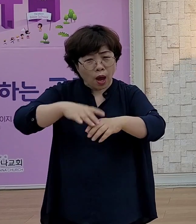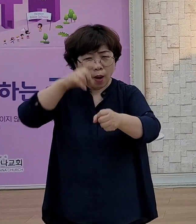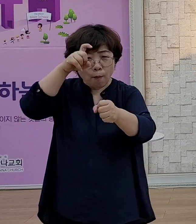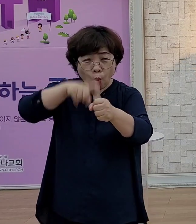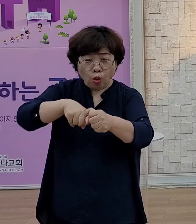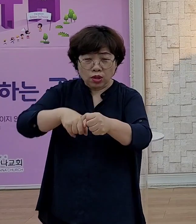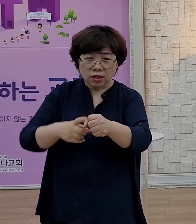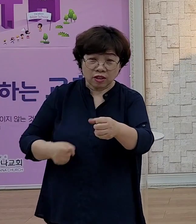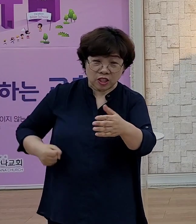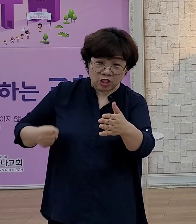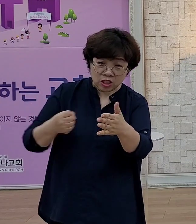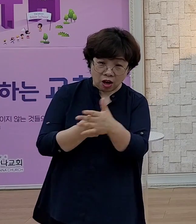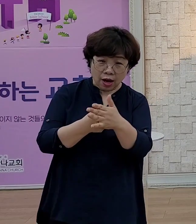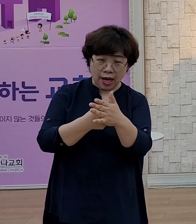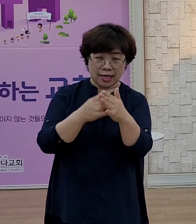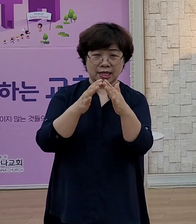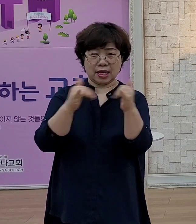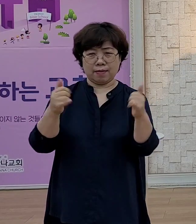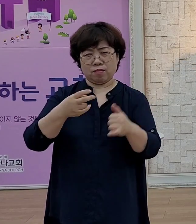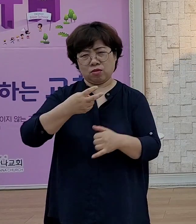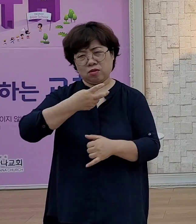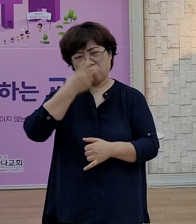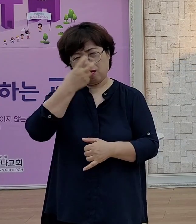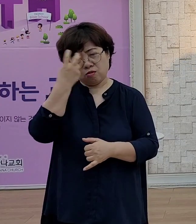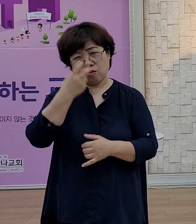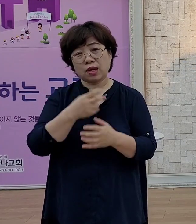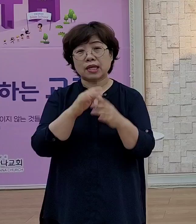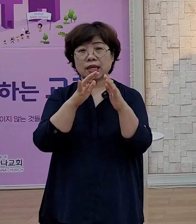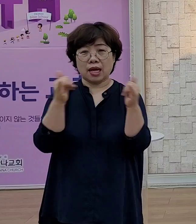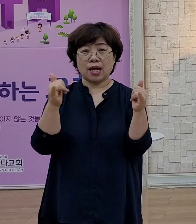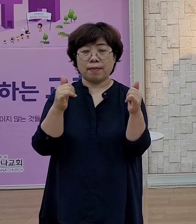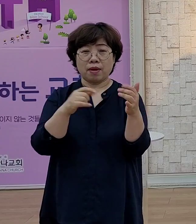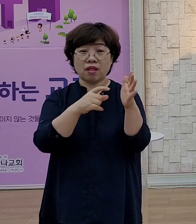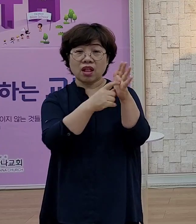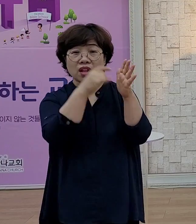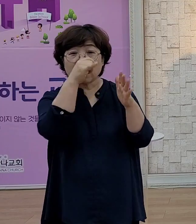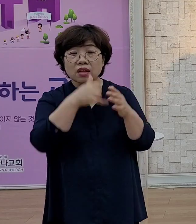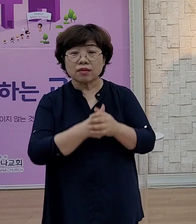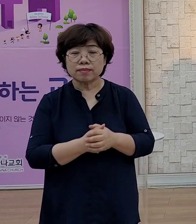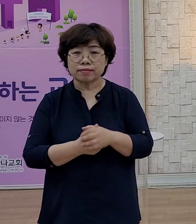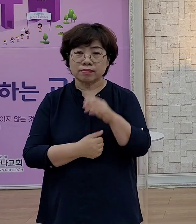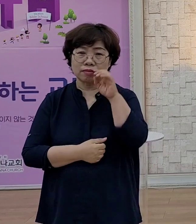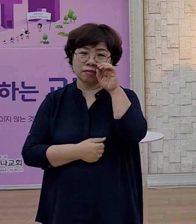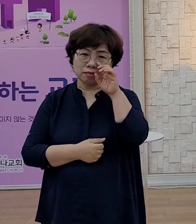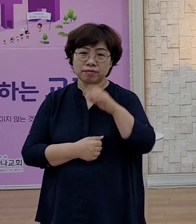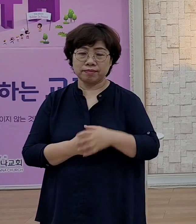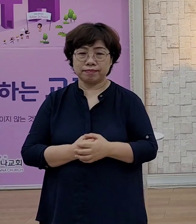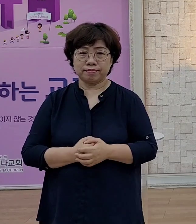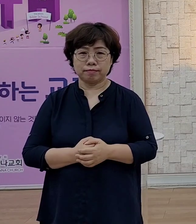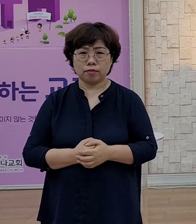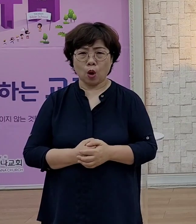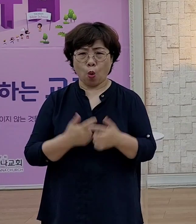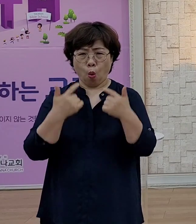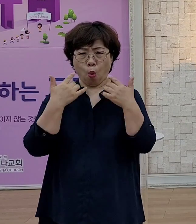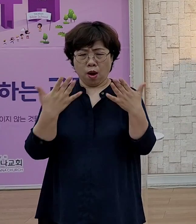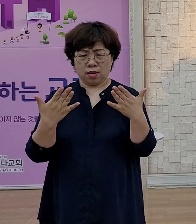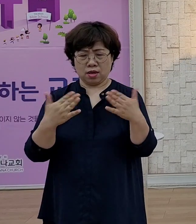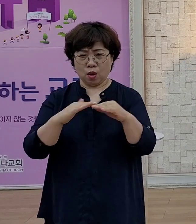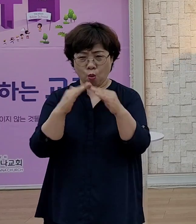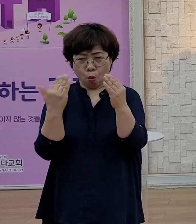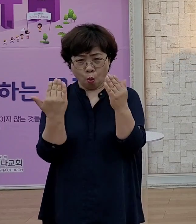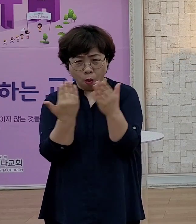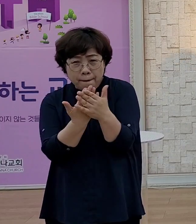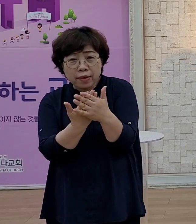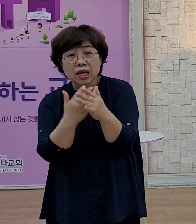목적이 있다라는 것을 아주 똑똑한 사람이라는 것을 이 13절 한 구절에서 보게 됩니다. 얼마나 완벽한 계획입니까?